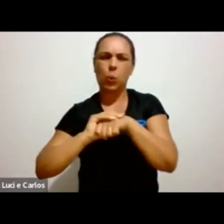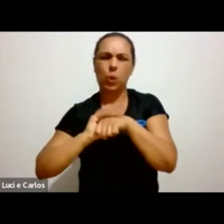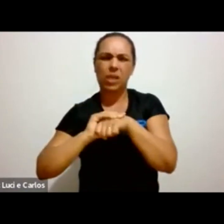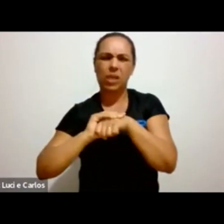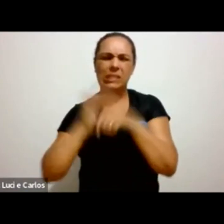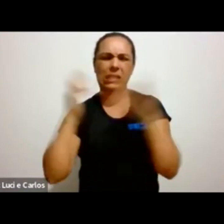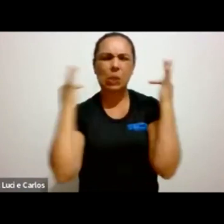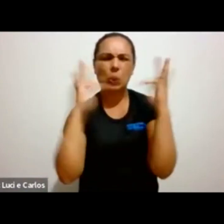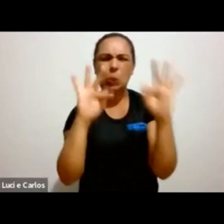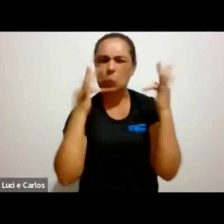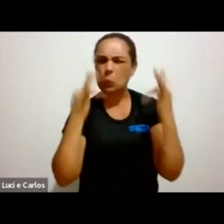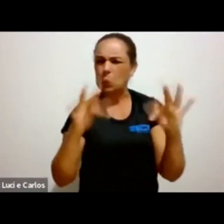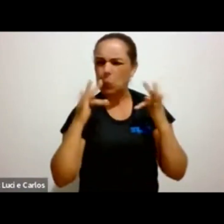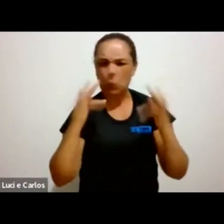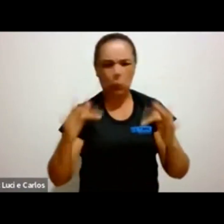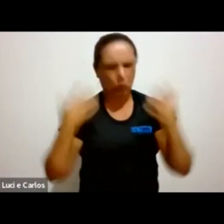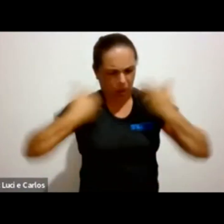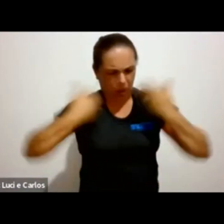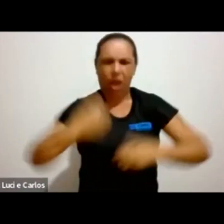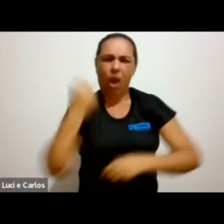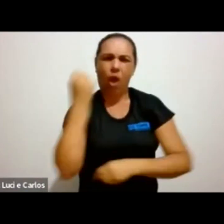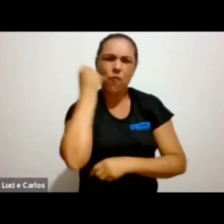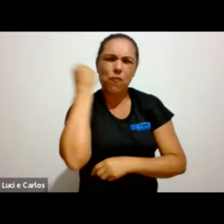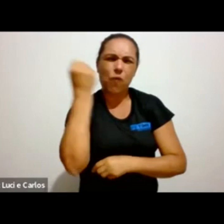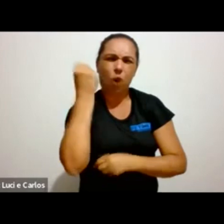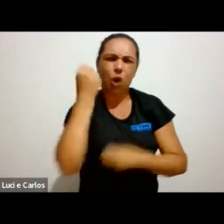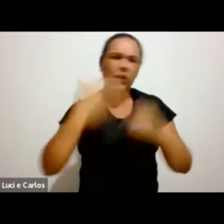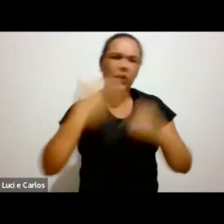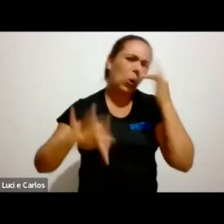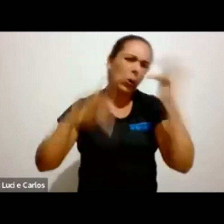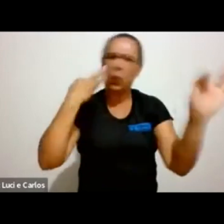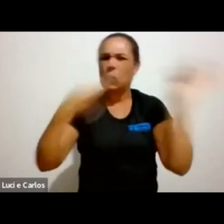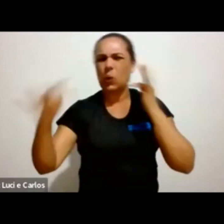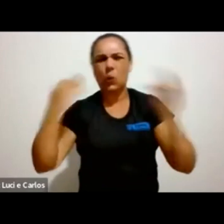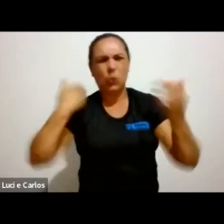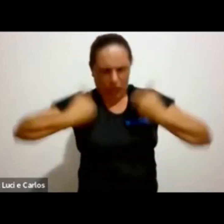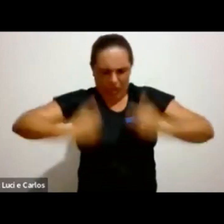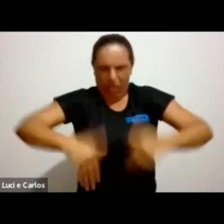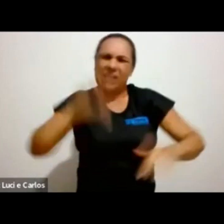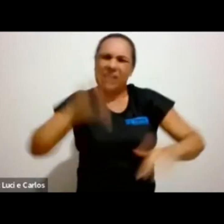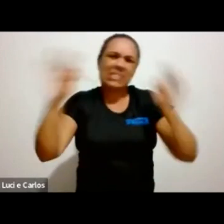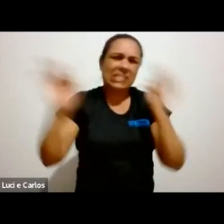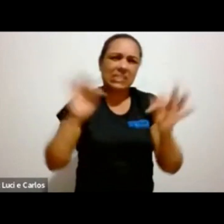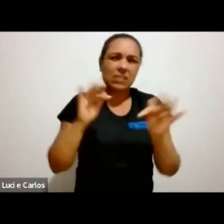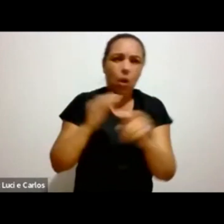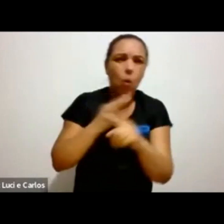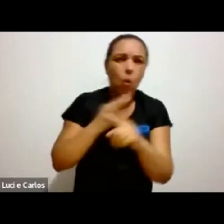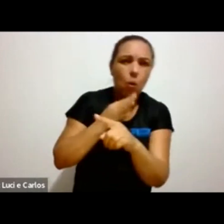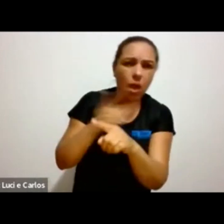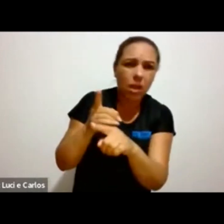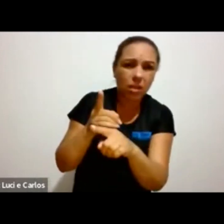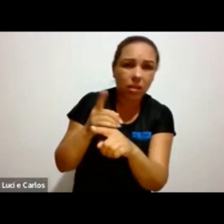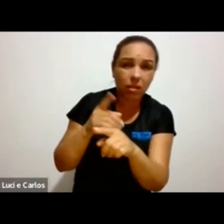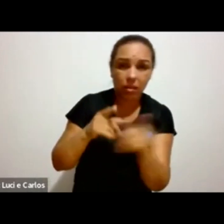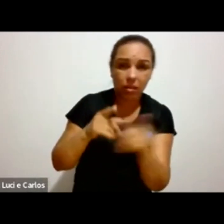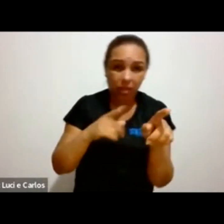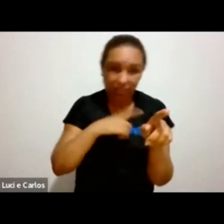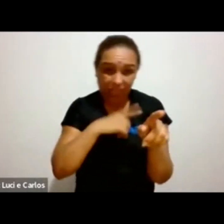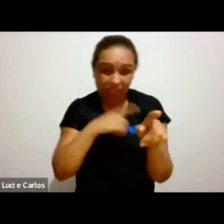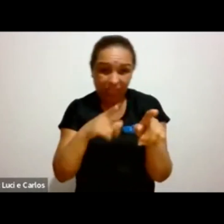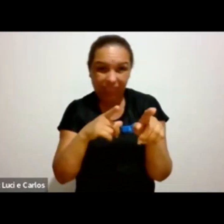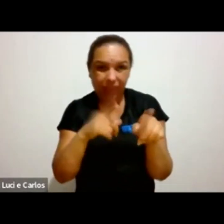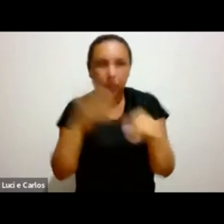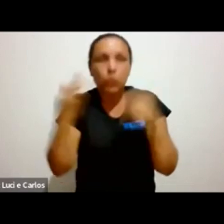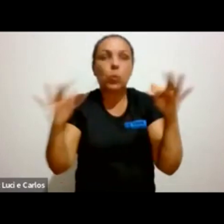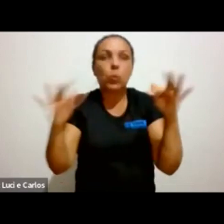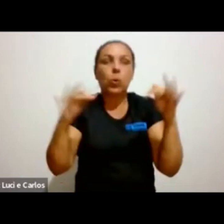triste você ver e conviver com pessoas que tenham constantes dores, né? Eu gosto de iniciar essa palestra com